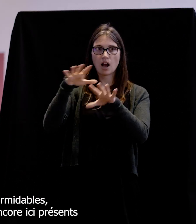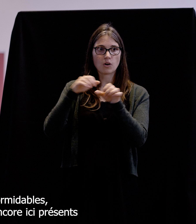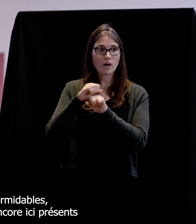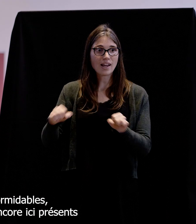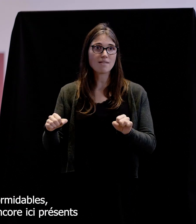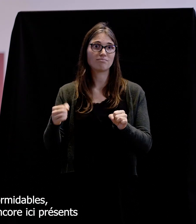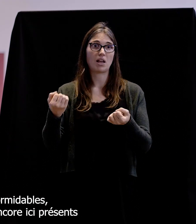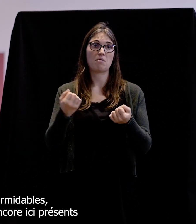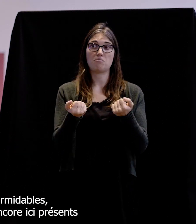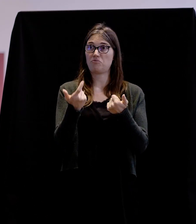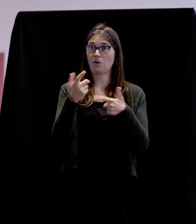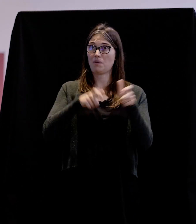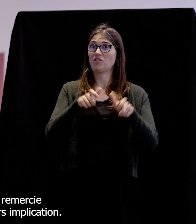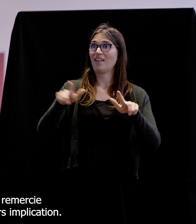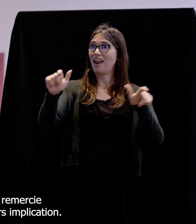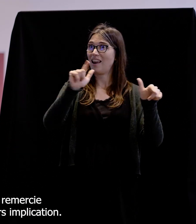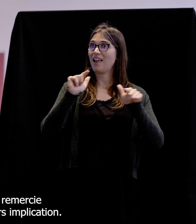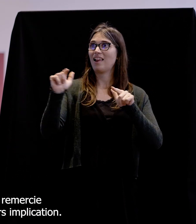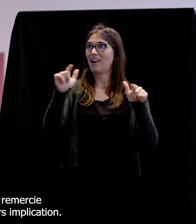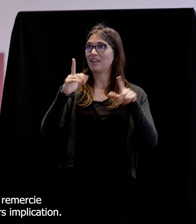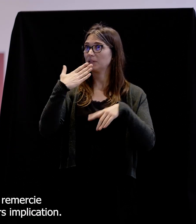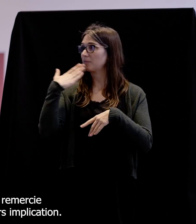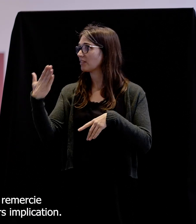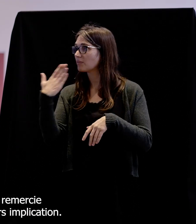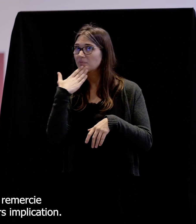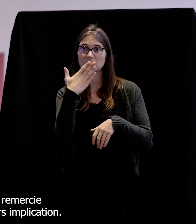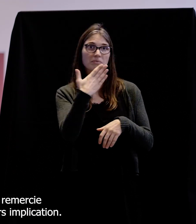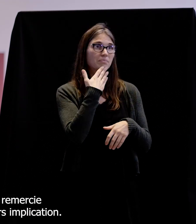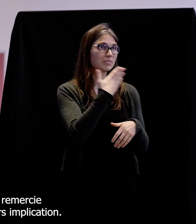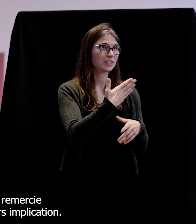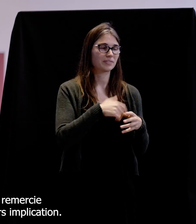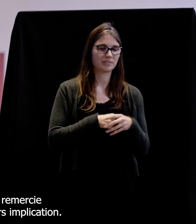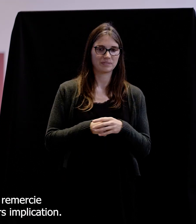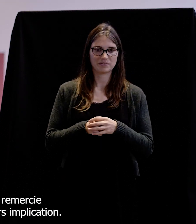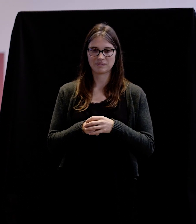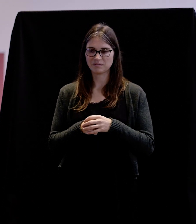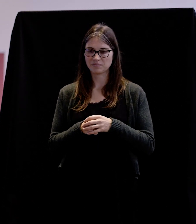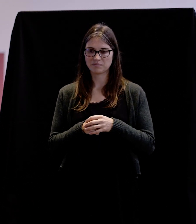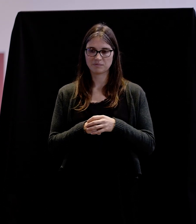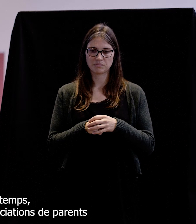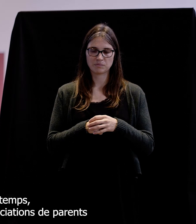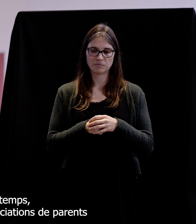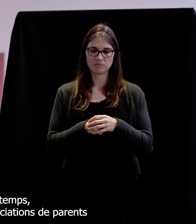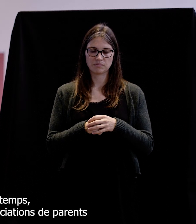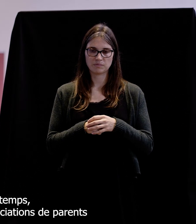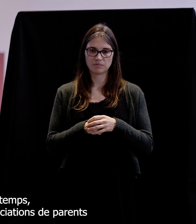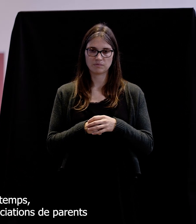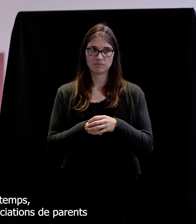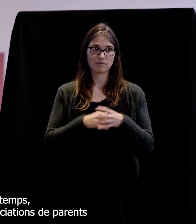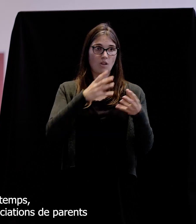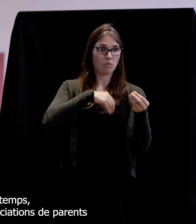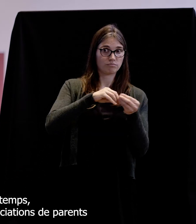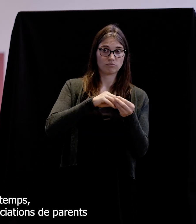sont encore ici présents, et que je les remercie fortement de leur implication. En même temps, j'ai joint